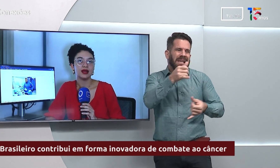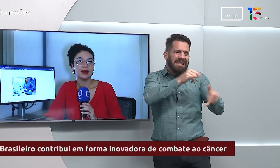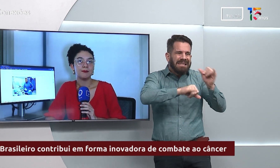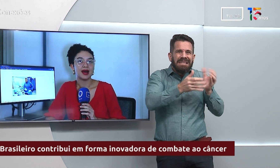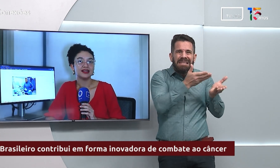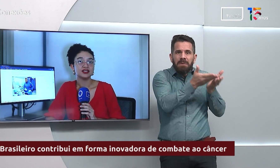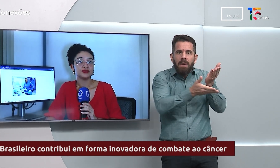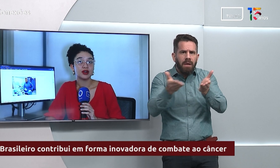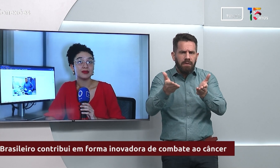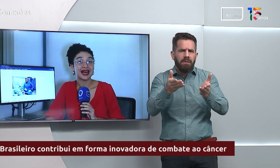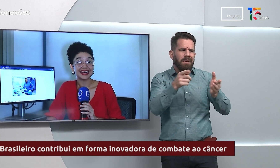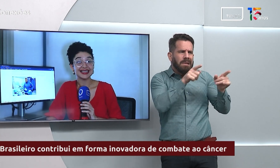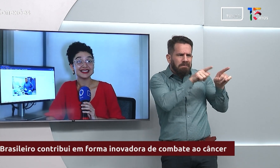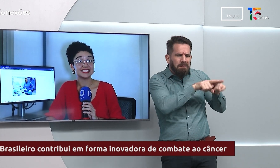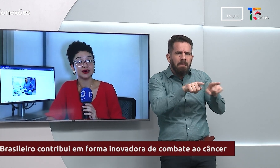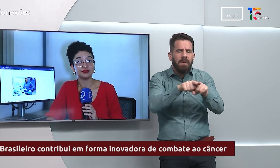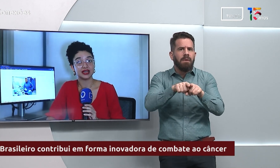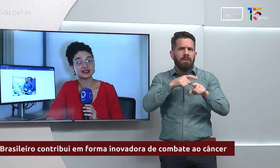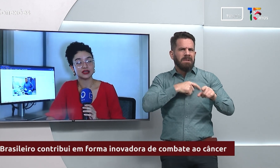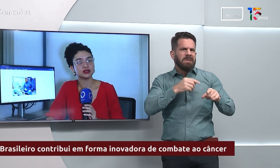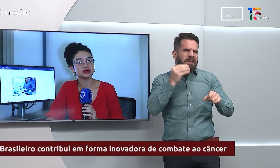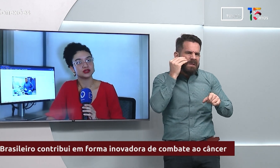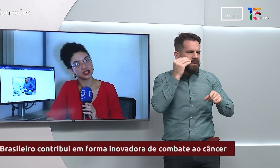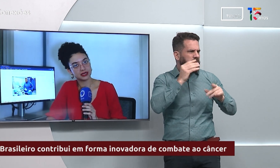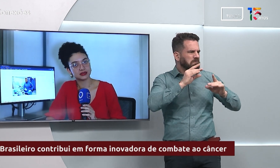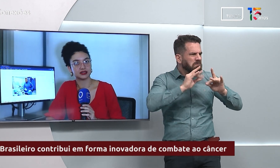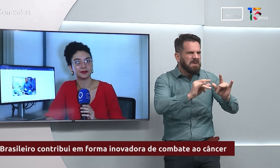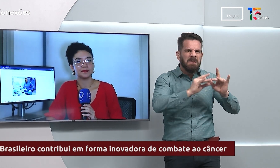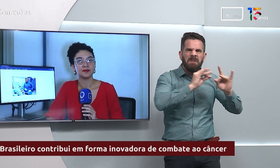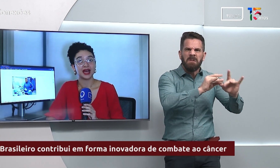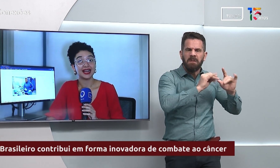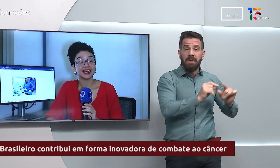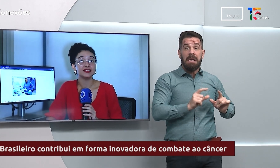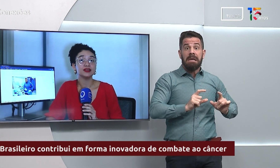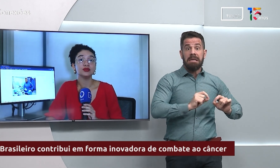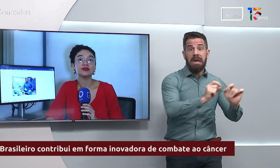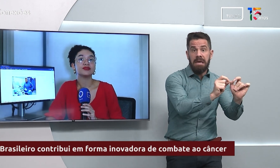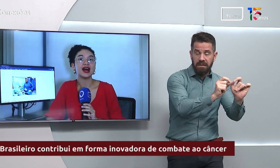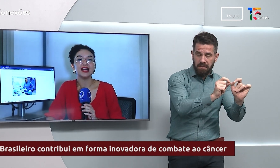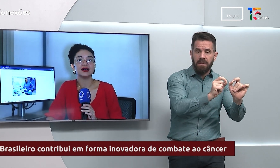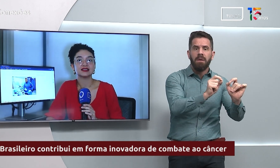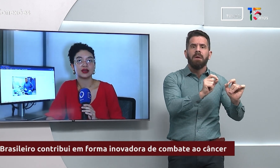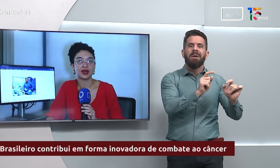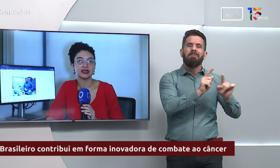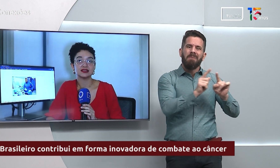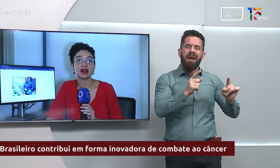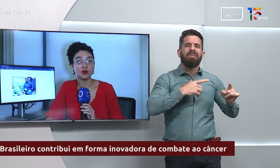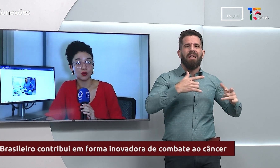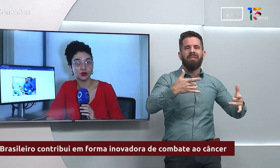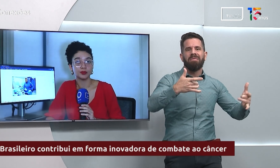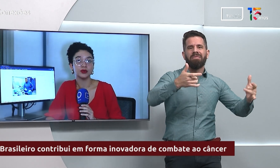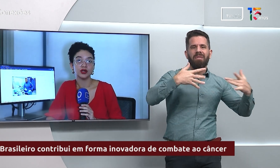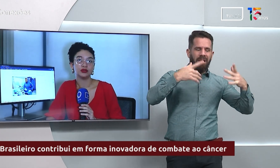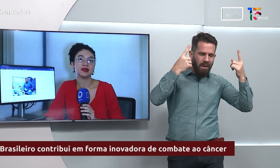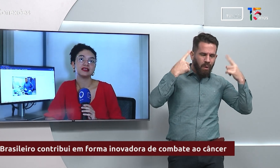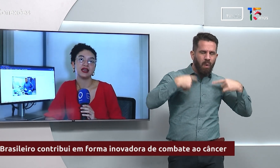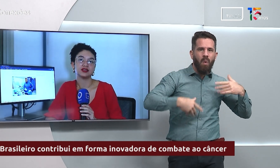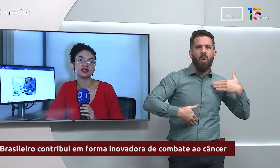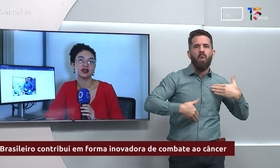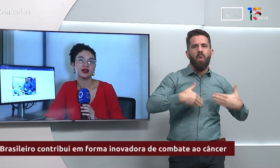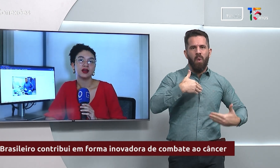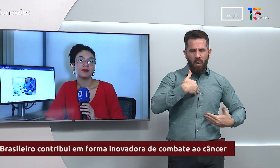faço aqui a minha descrição. Me chamo Amanda Dutra, sou uma jovem mulher negra de pele clara, com cabelos